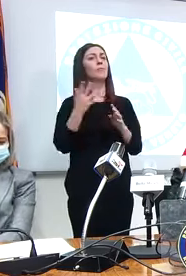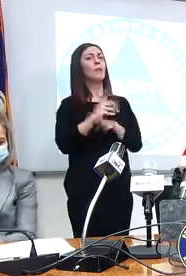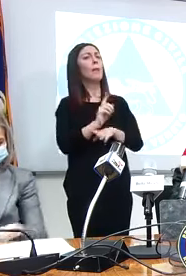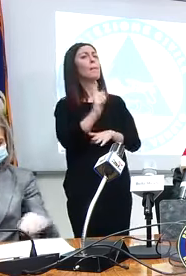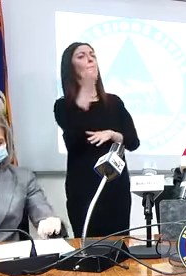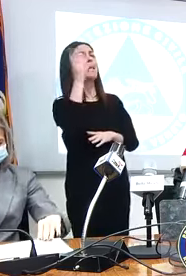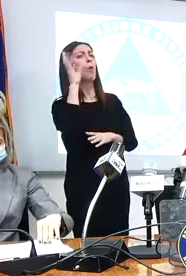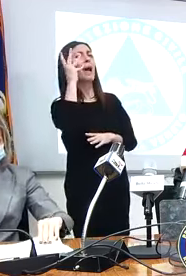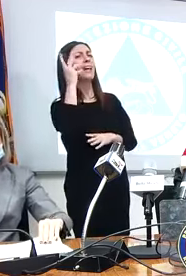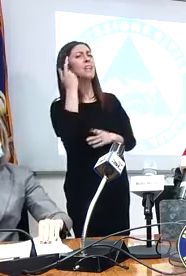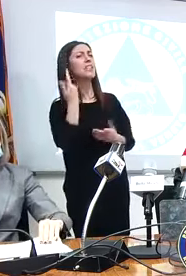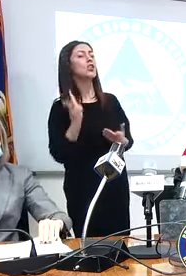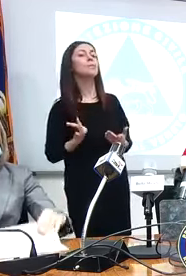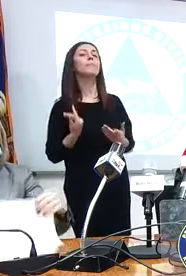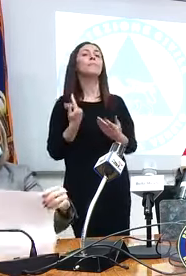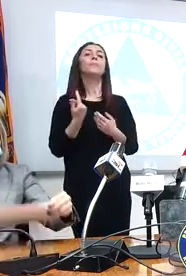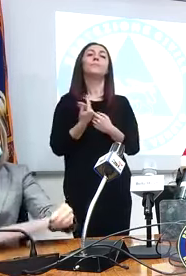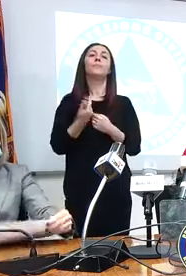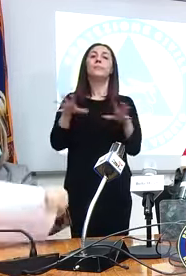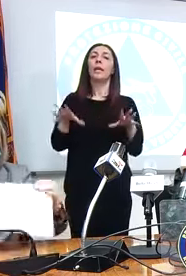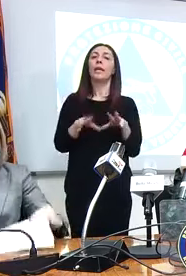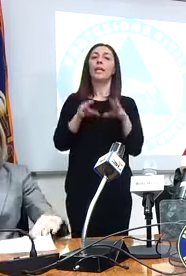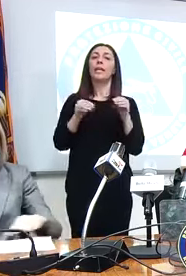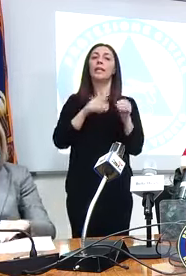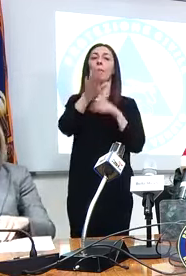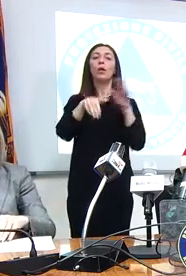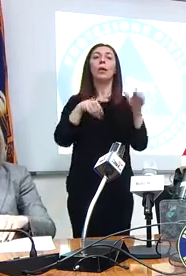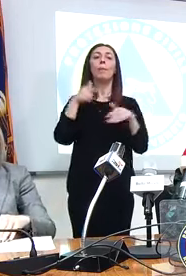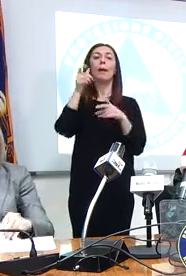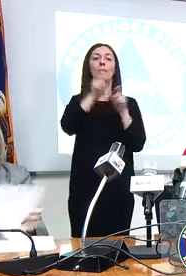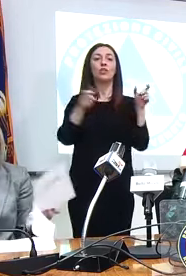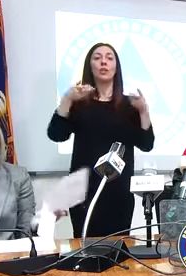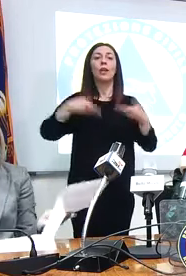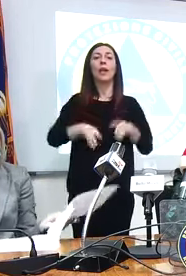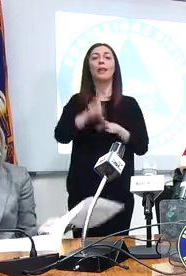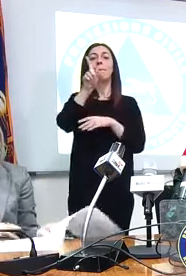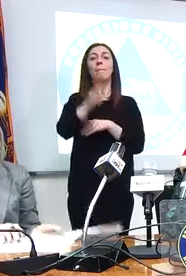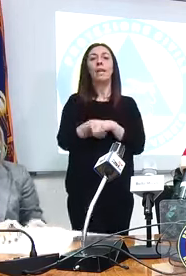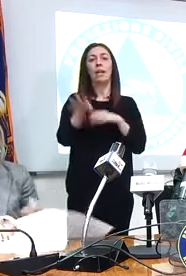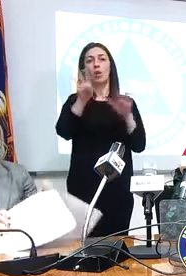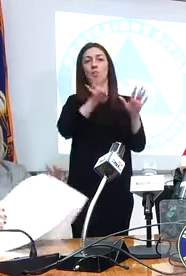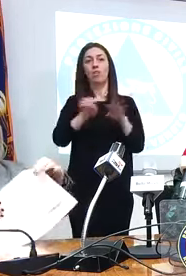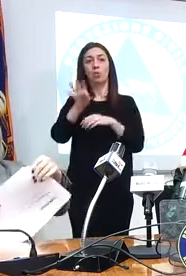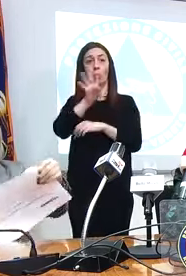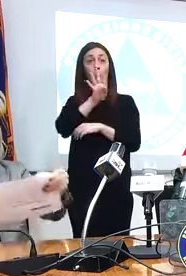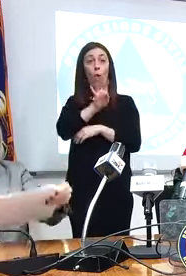Primo marzo avevamo detto cominciamo a chiamare quelli del 40.